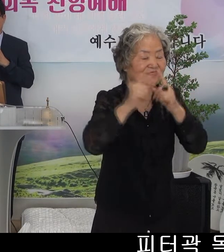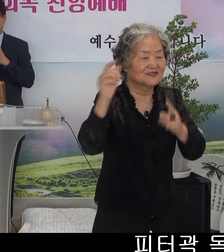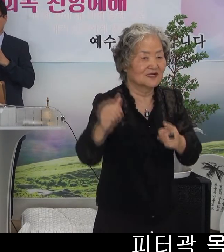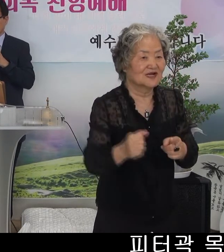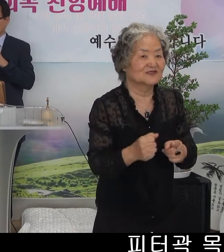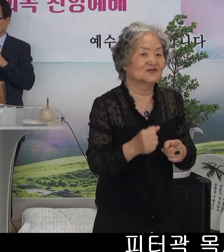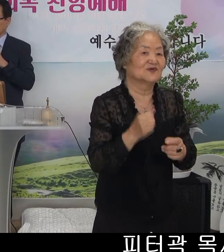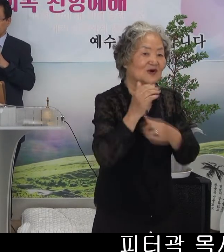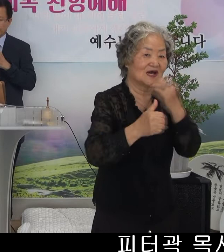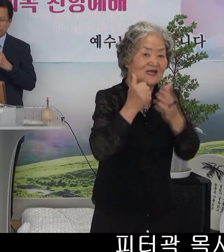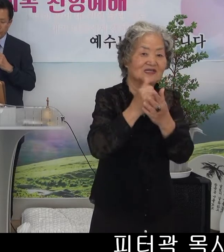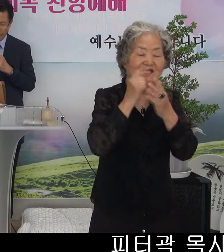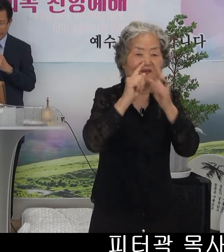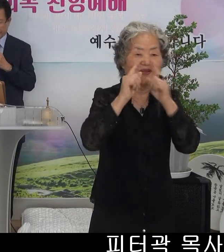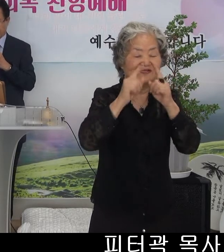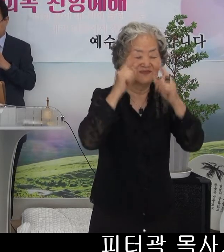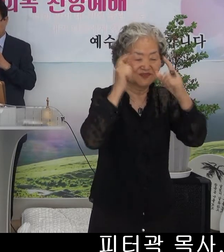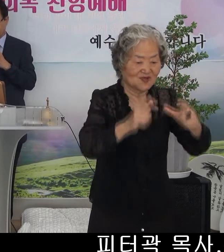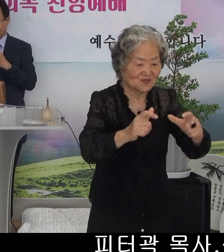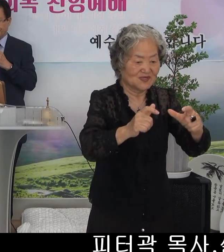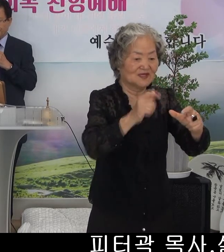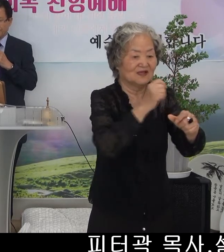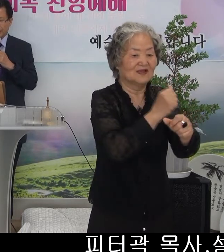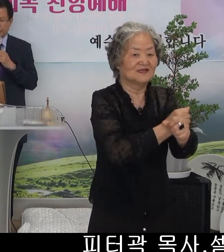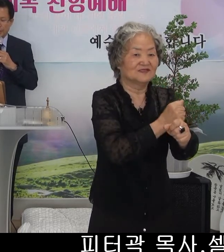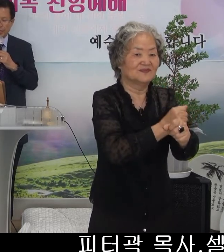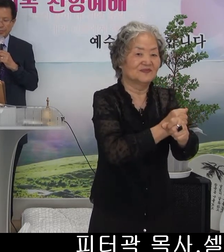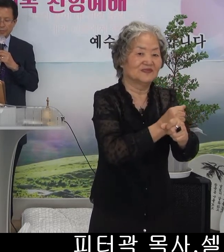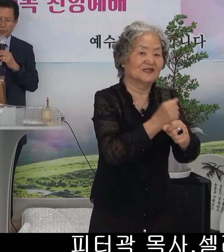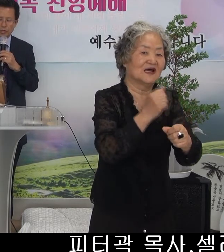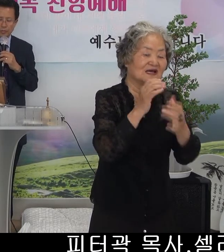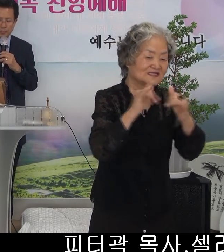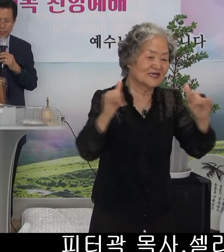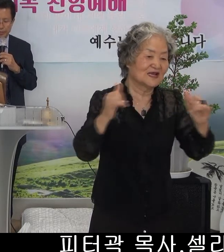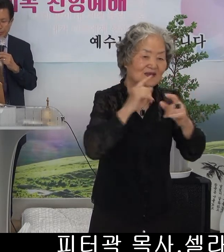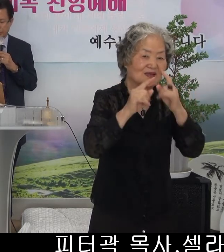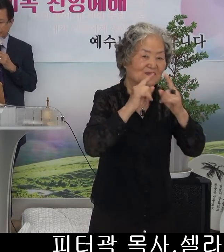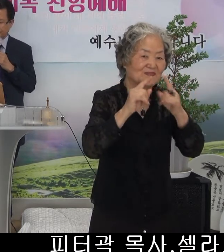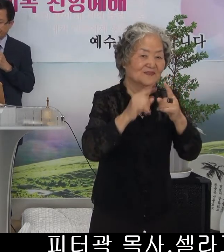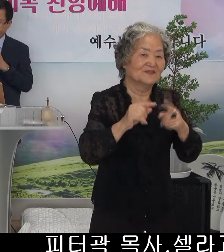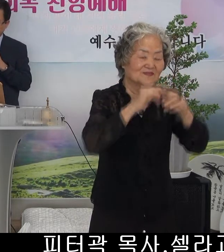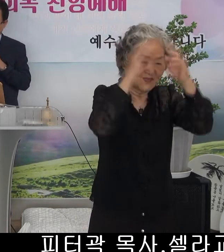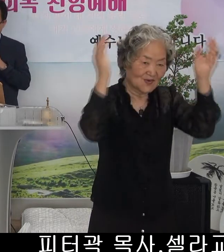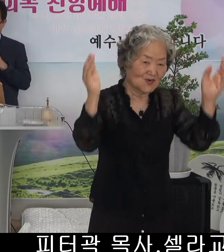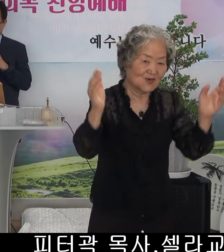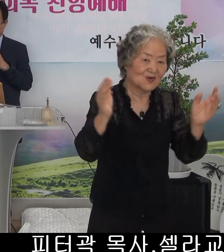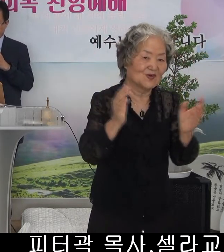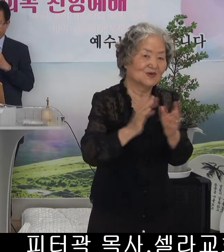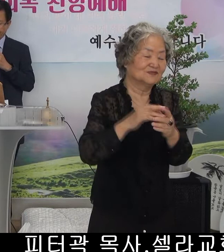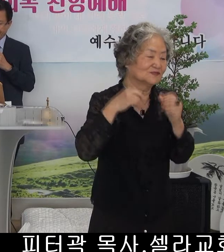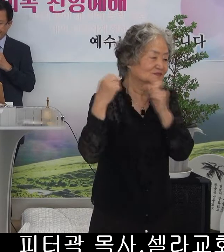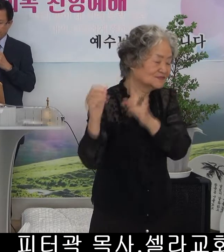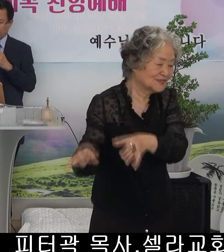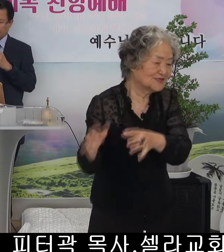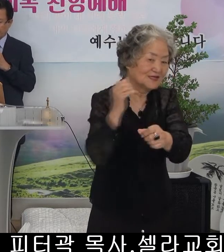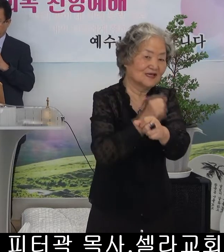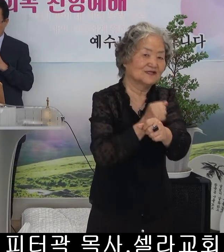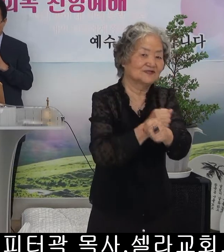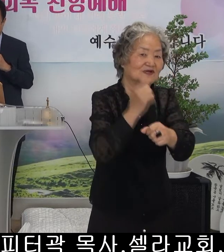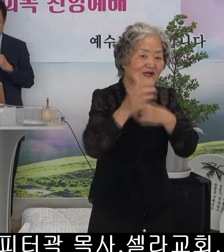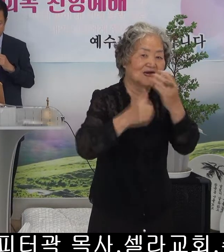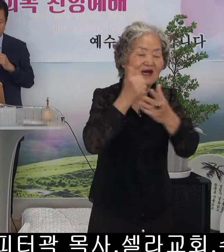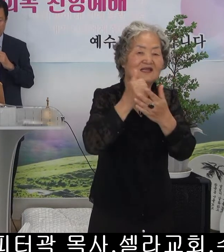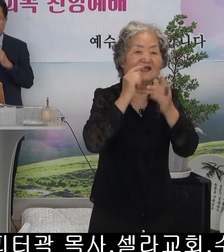사람의 소리는 다 십자가에 못 박게 하시고 하나님의 말씀만 우리의 심령에 심어서 30배,